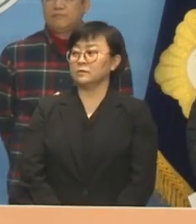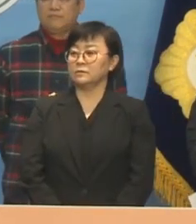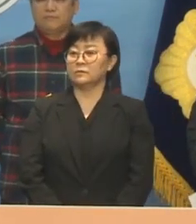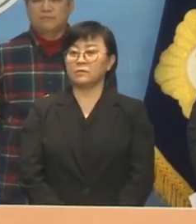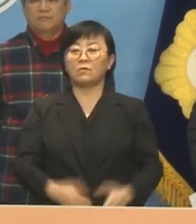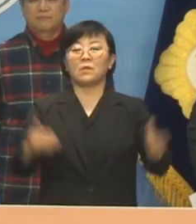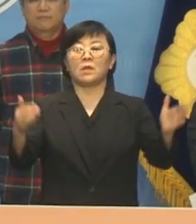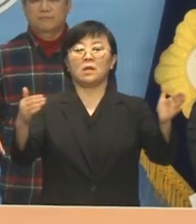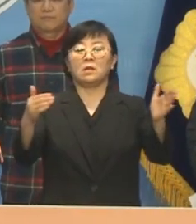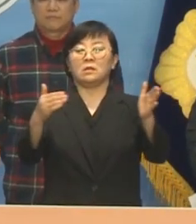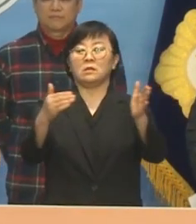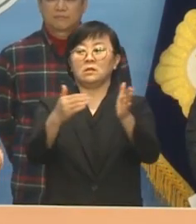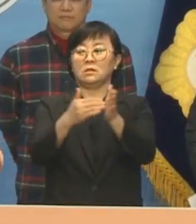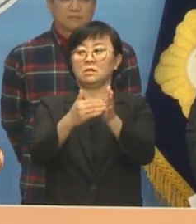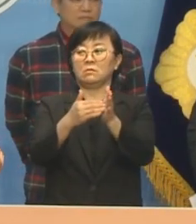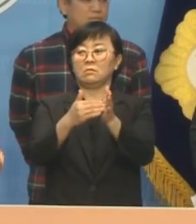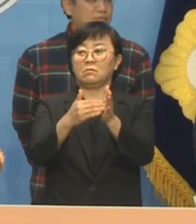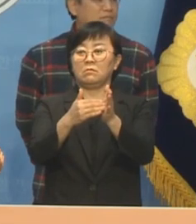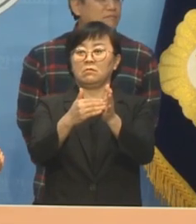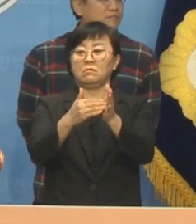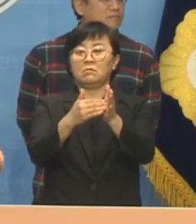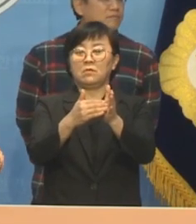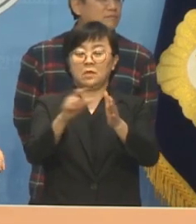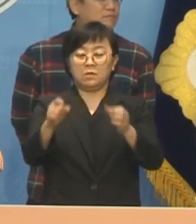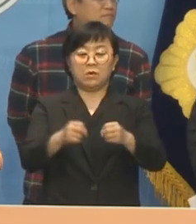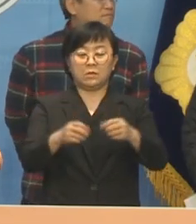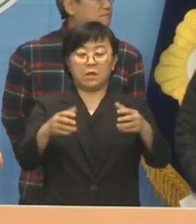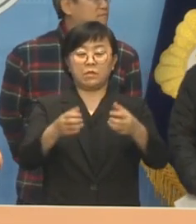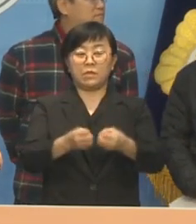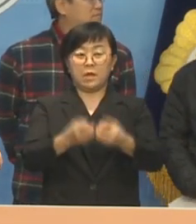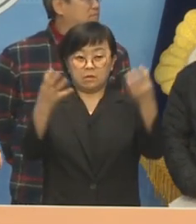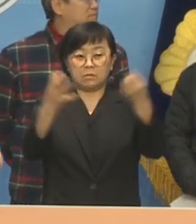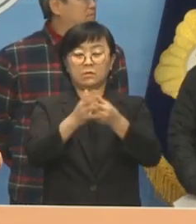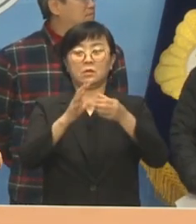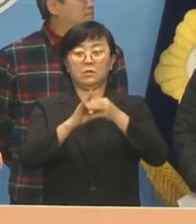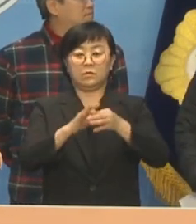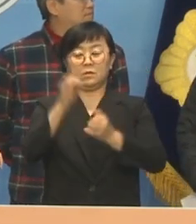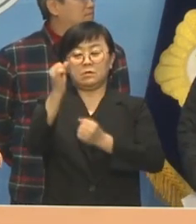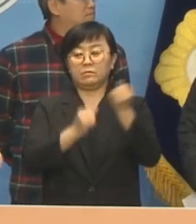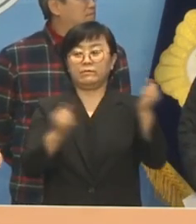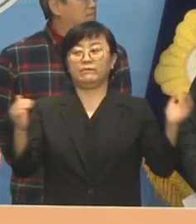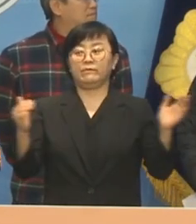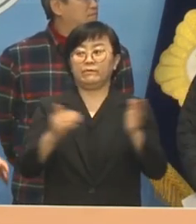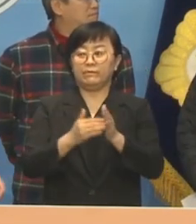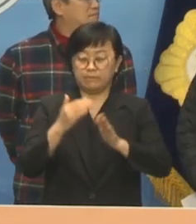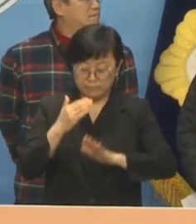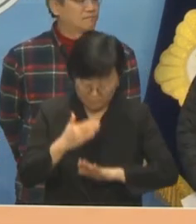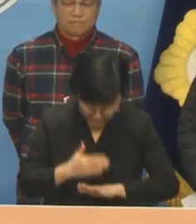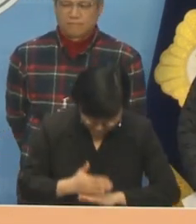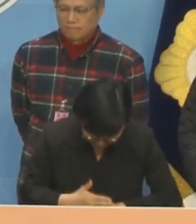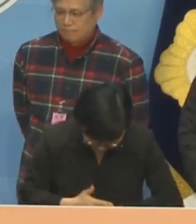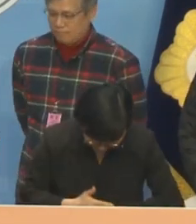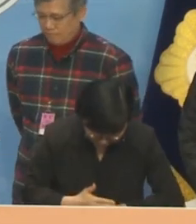네, 이것으로서 확산탄과 관련된 기자회견 마치도록 하겠습니다. 고맙습니다.